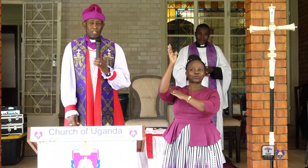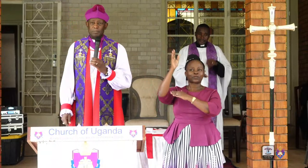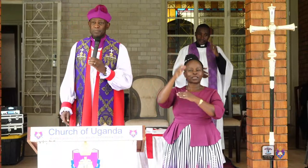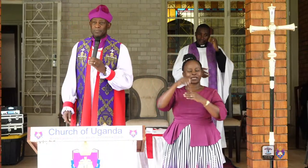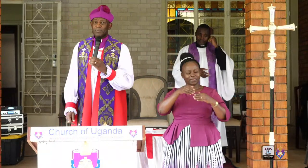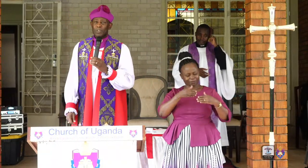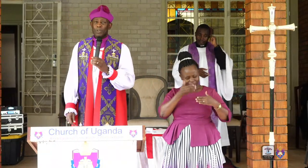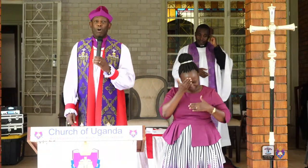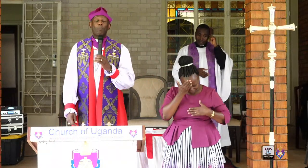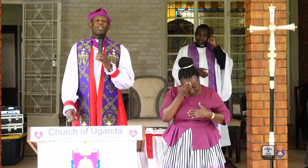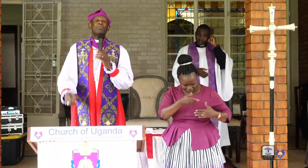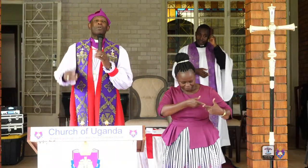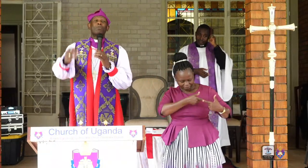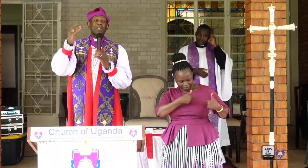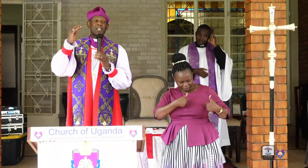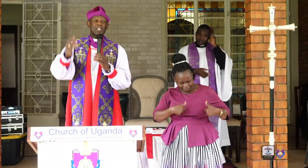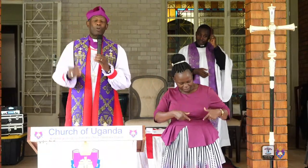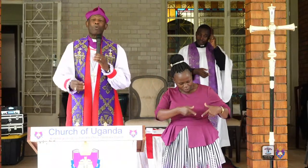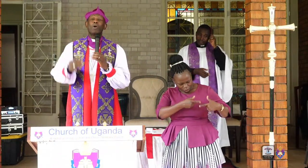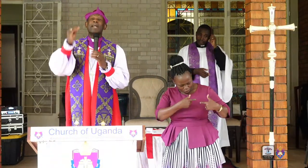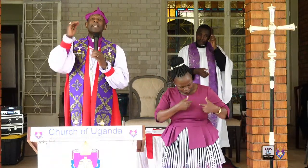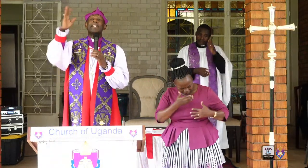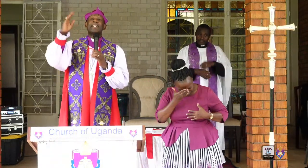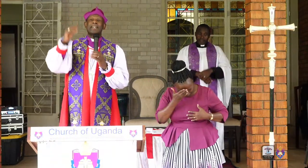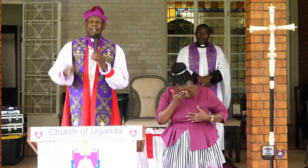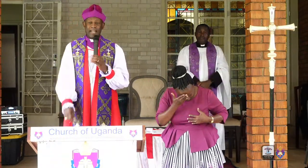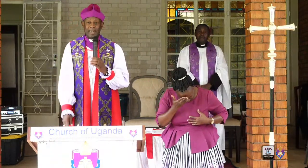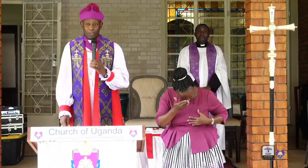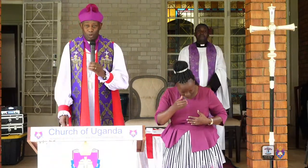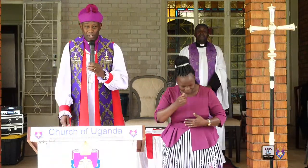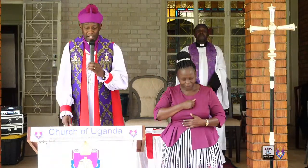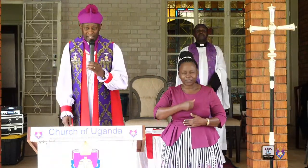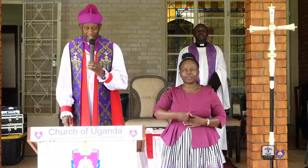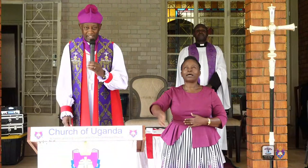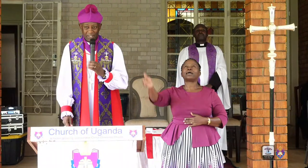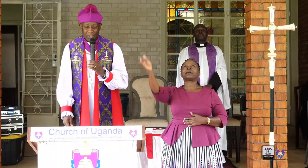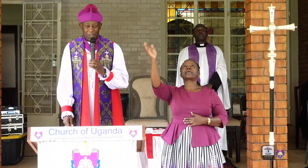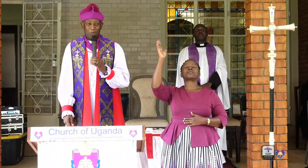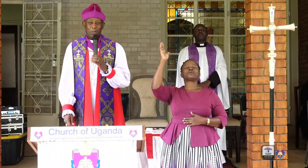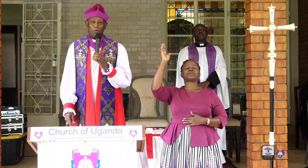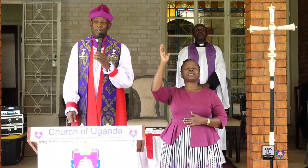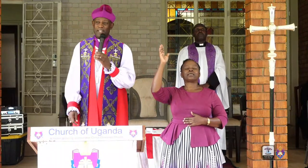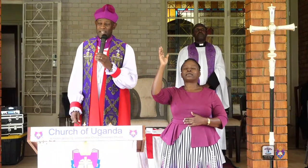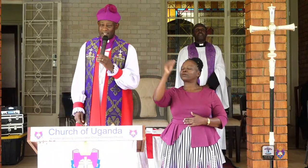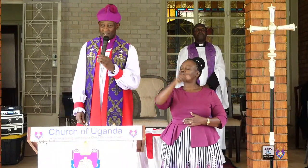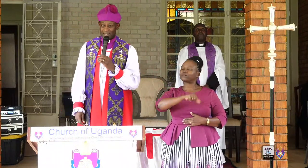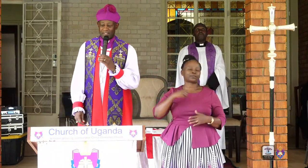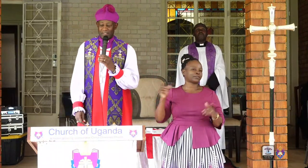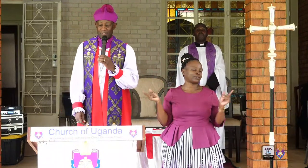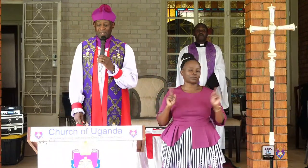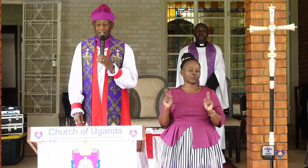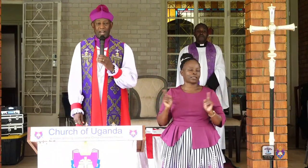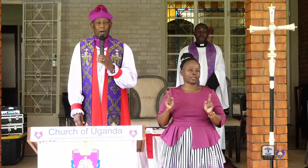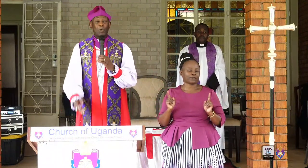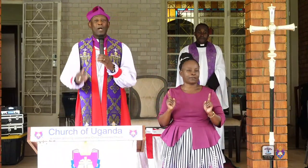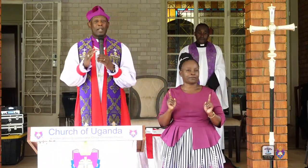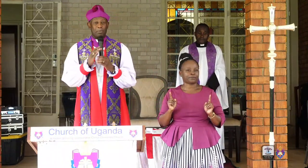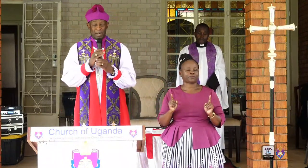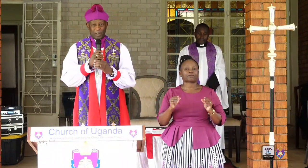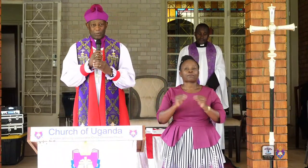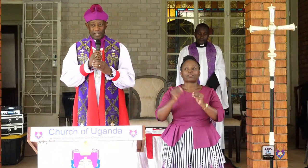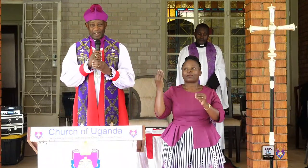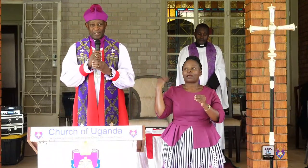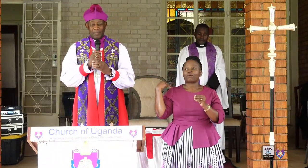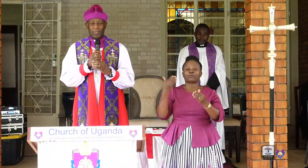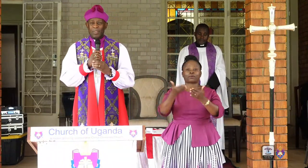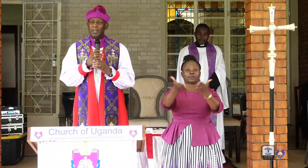menyese omutima ogumenyesera ogubonedde ayi Katonda toli bugaya abooluganda